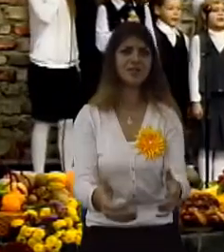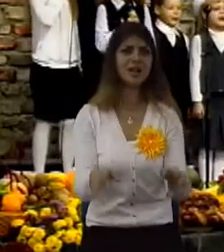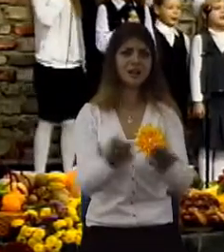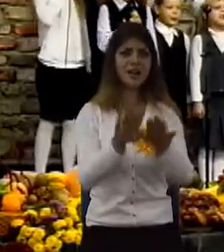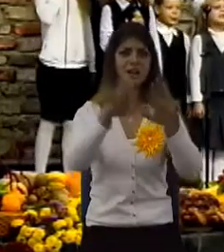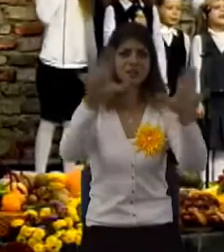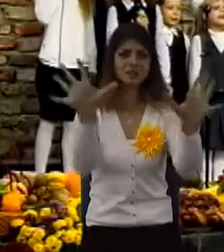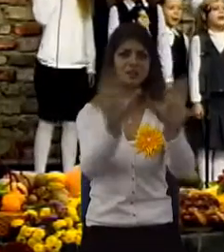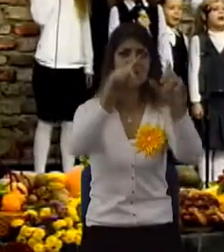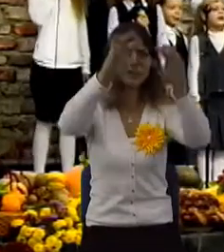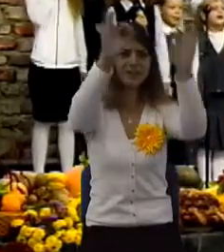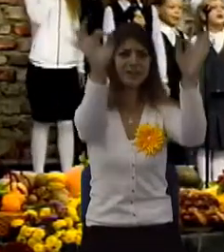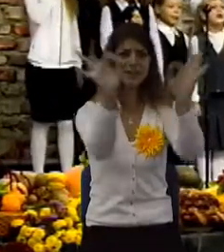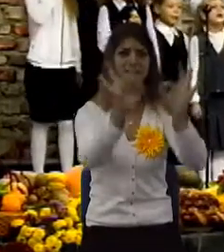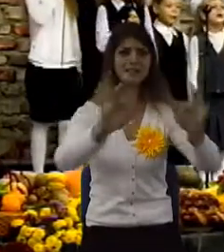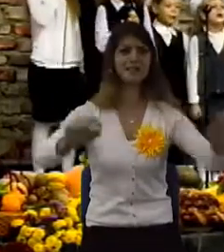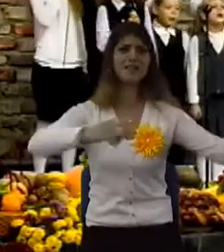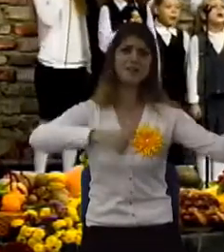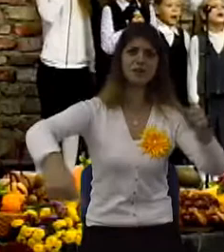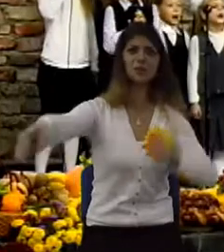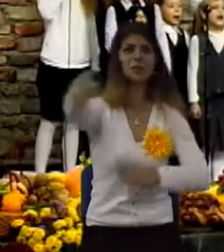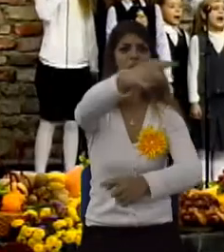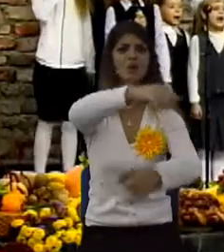Как же прекрасно вокруг,